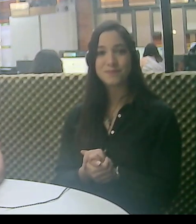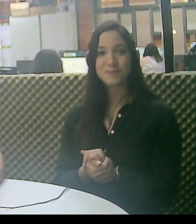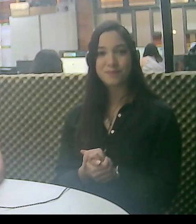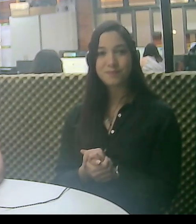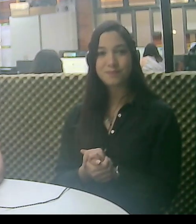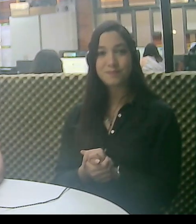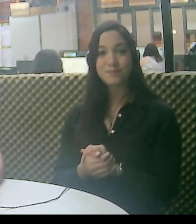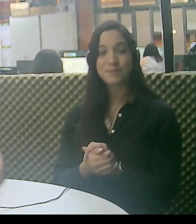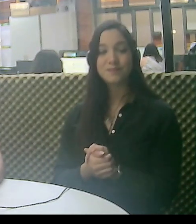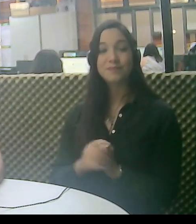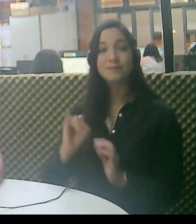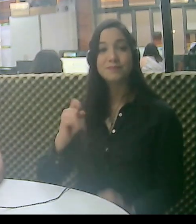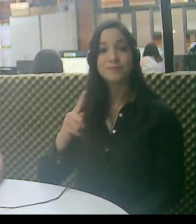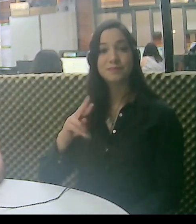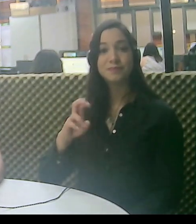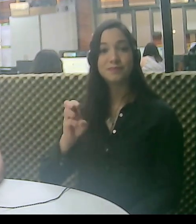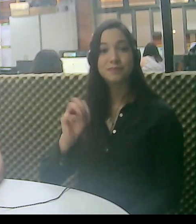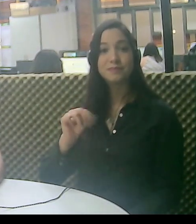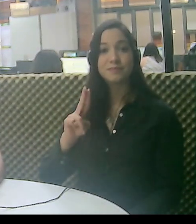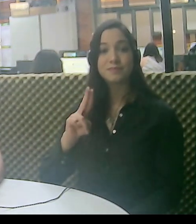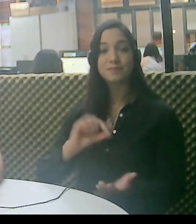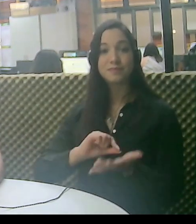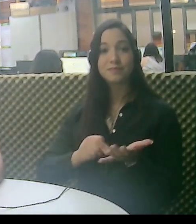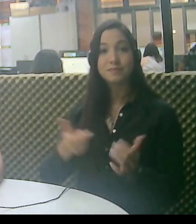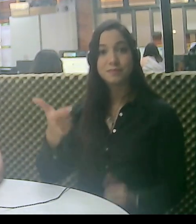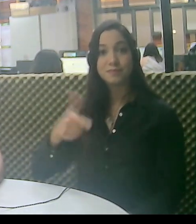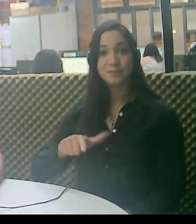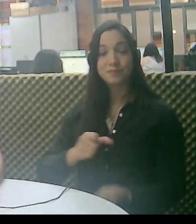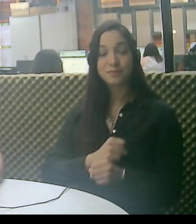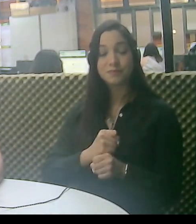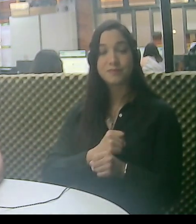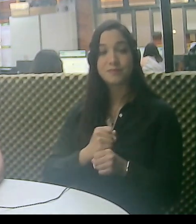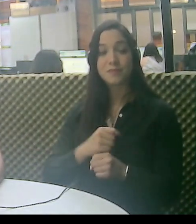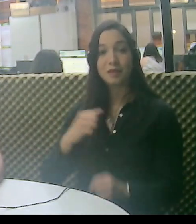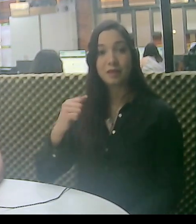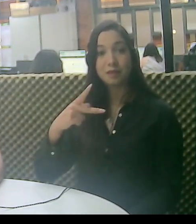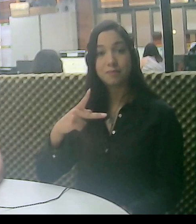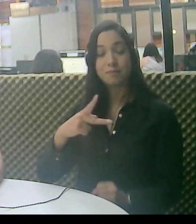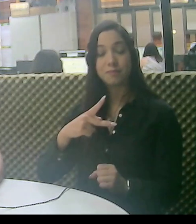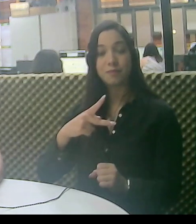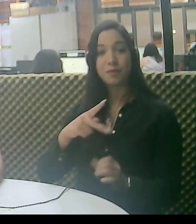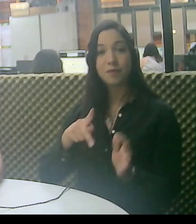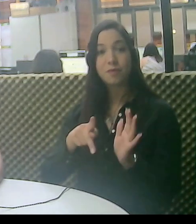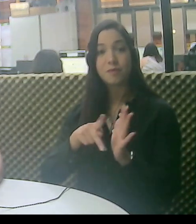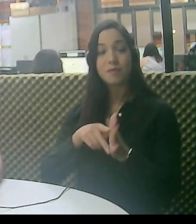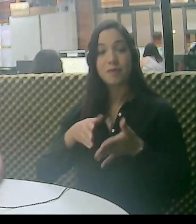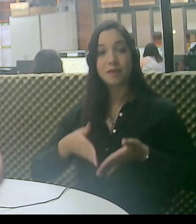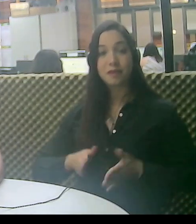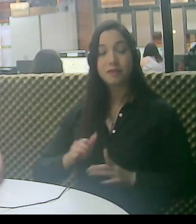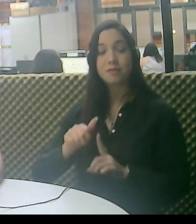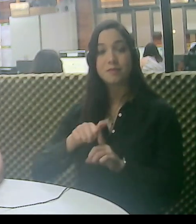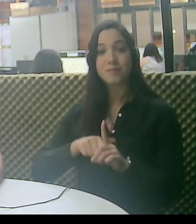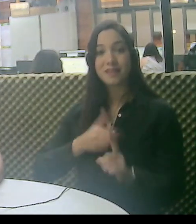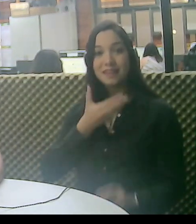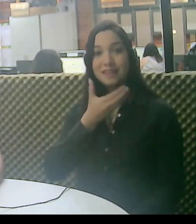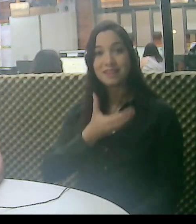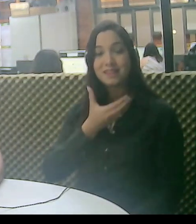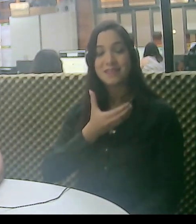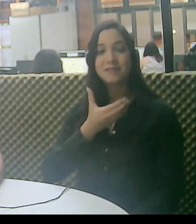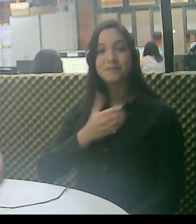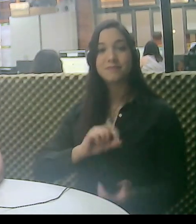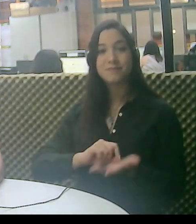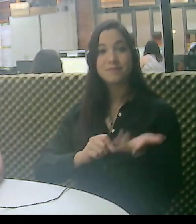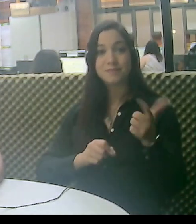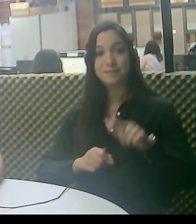Notícias. O IPREMO segue com o recadastramento anual obrigatório de aposentados e pensionistas nascidos no mês de dezembro. Para se